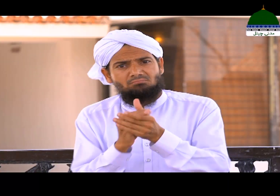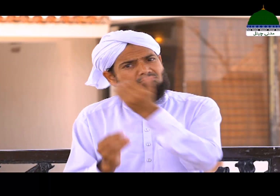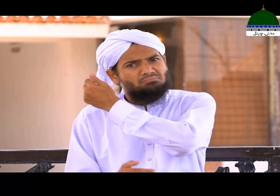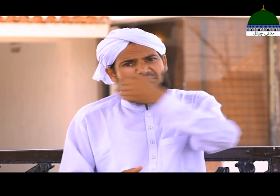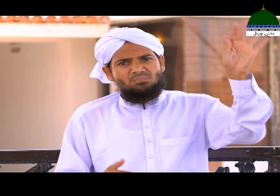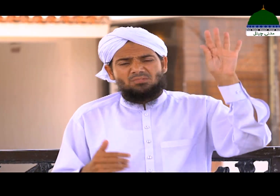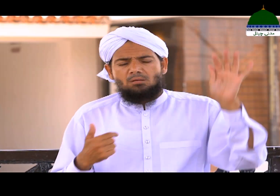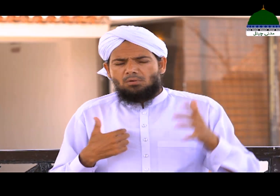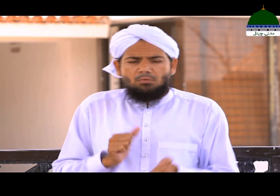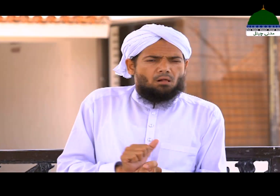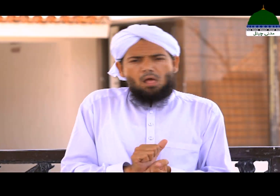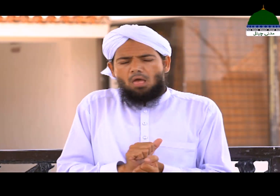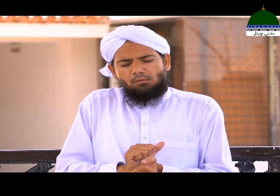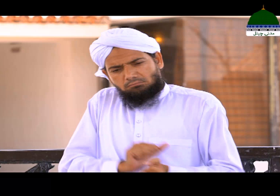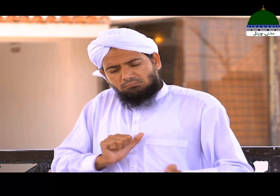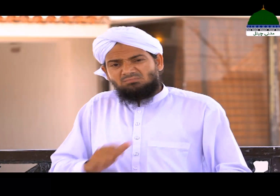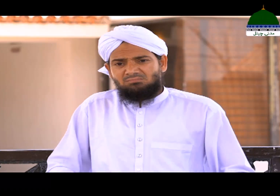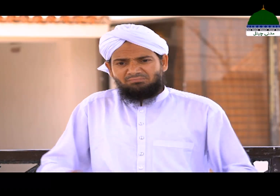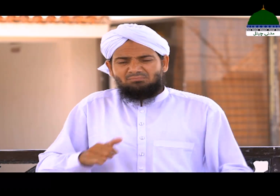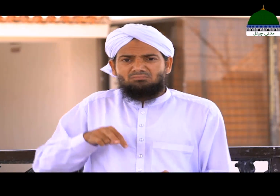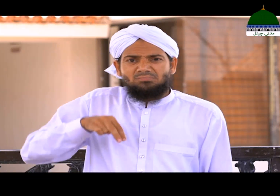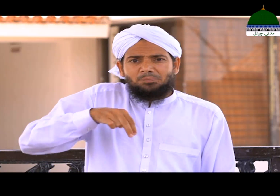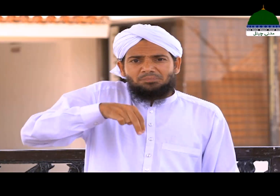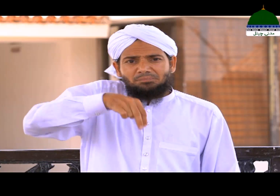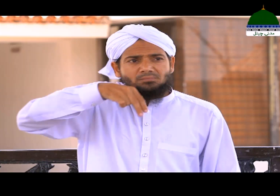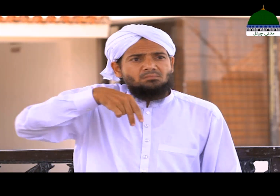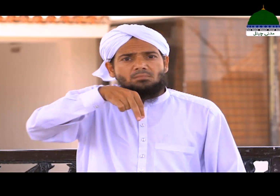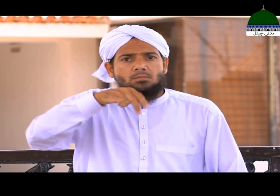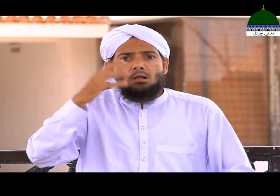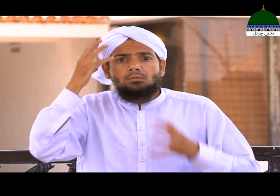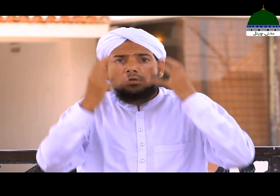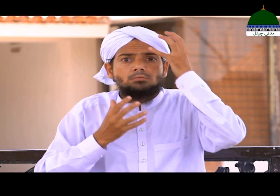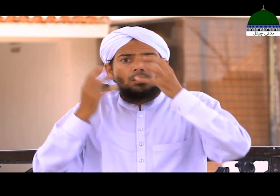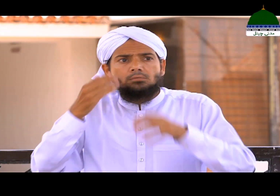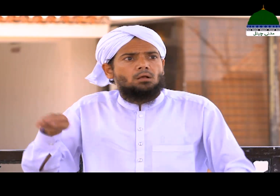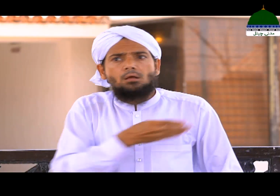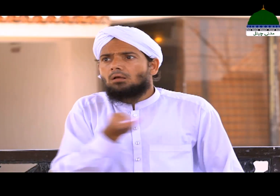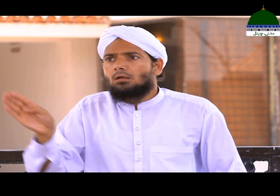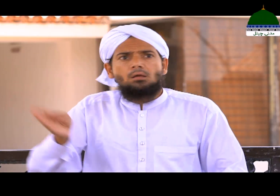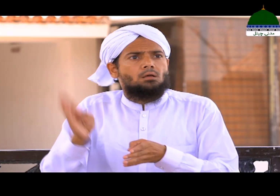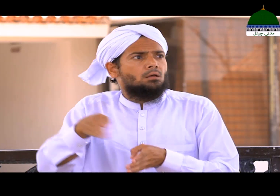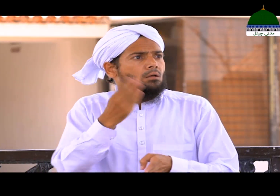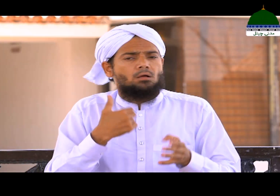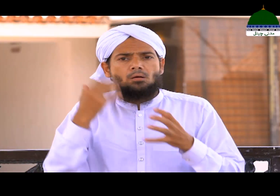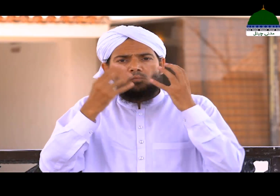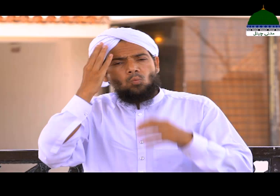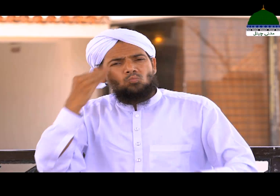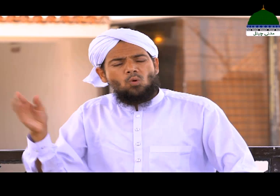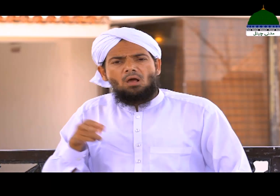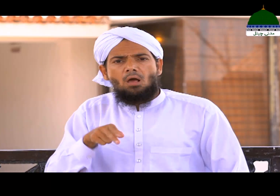گیا۔ میں نے جوں تو ہاتھ کھولے اور چل پڑا، مگر پریشانی کے عالم میں رستہ بھول گیا، یہاں تک کہ رات